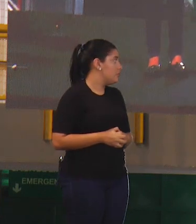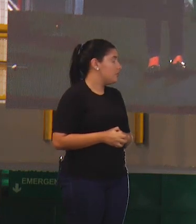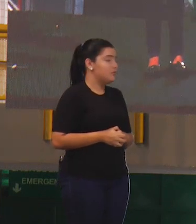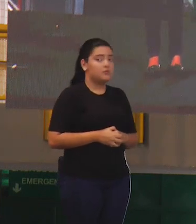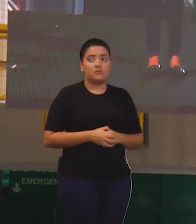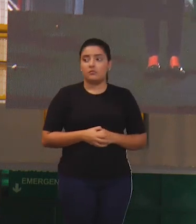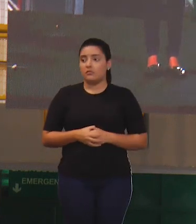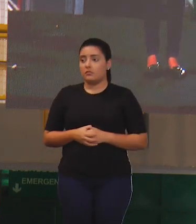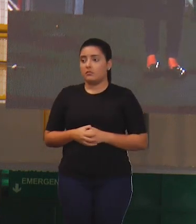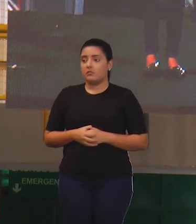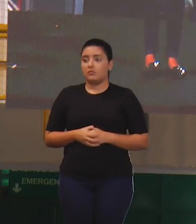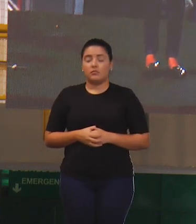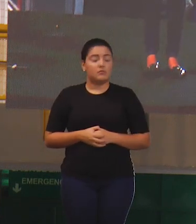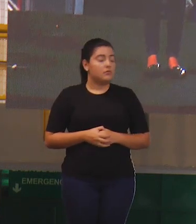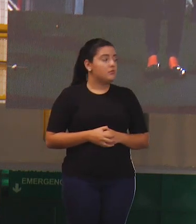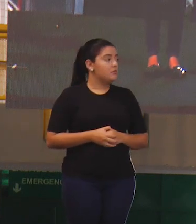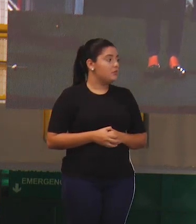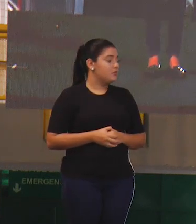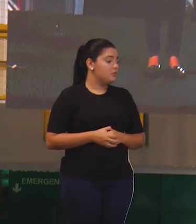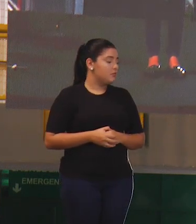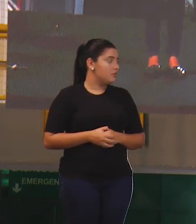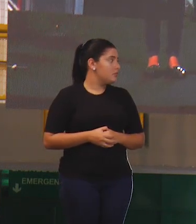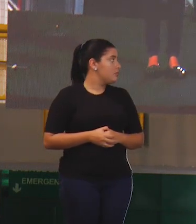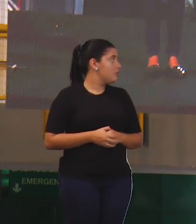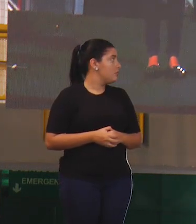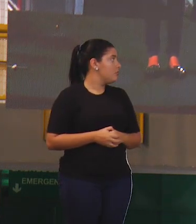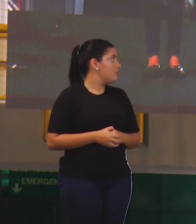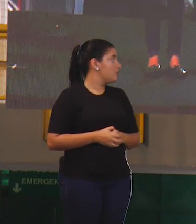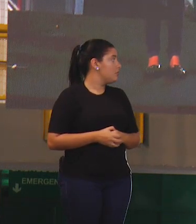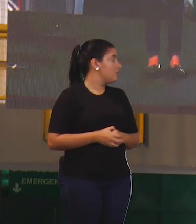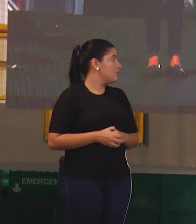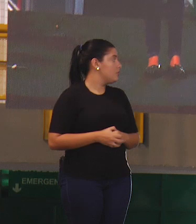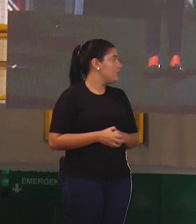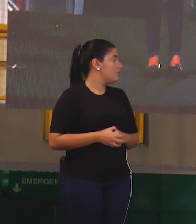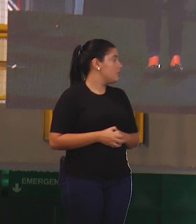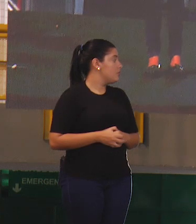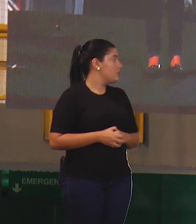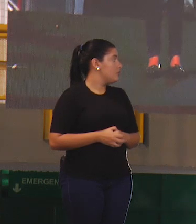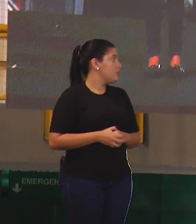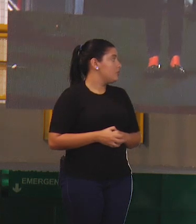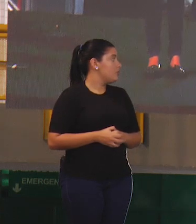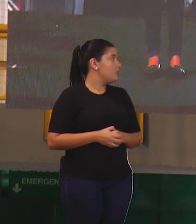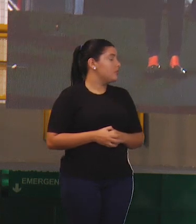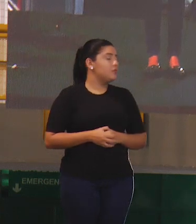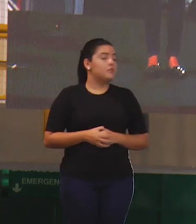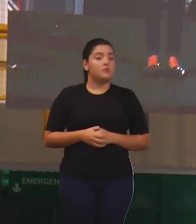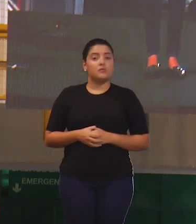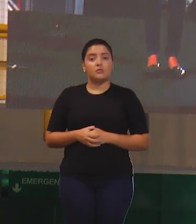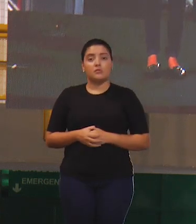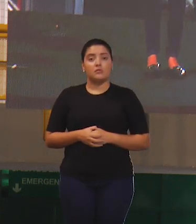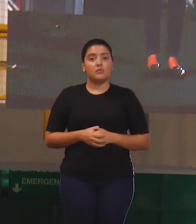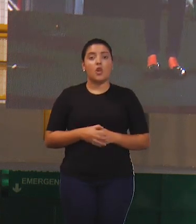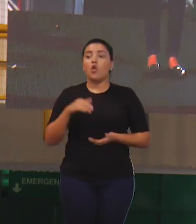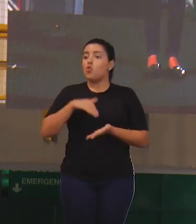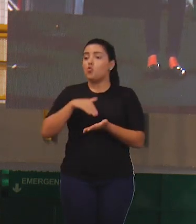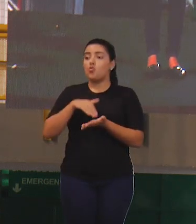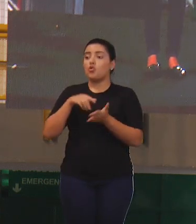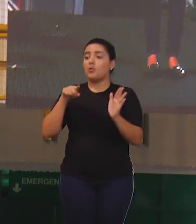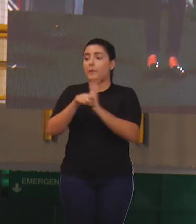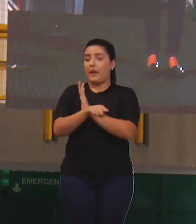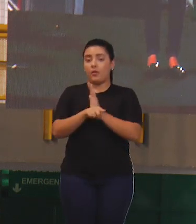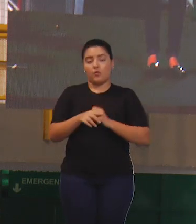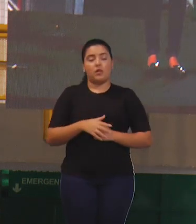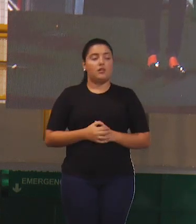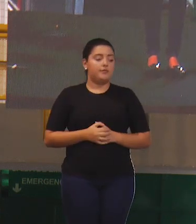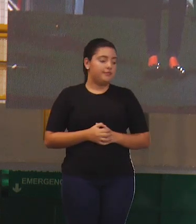Acabei de falar, hermafrodita para engravidar? Não, é pouco provável. Tá certo? Só pegar o último aqui e vamos trabalhar,